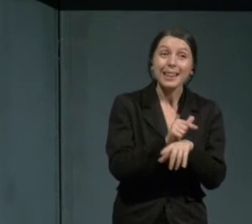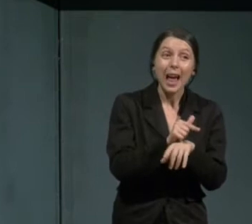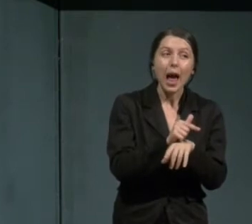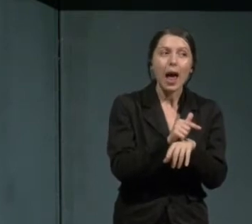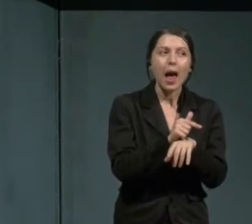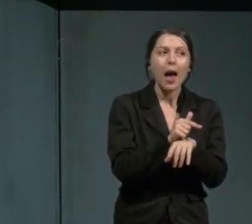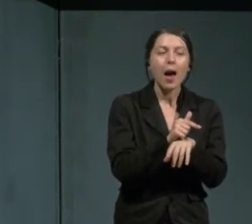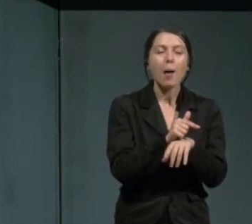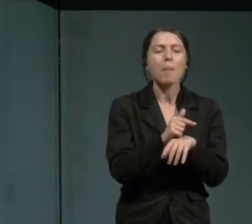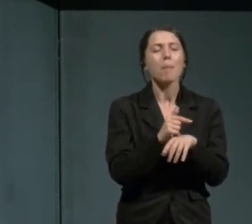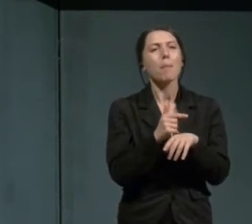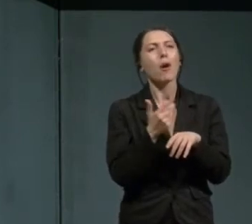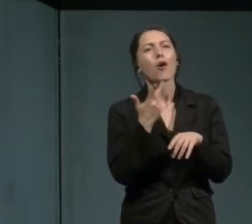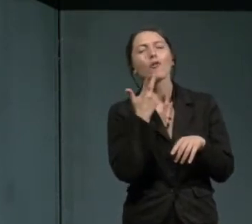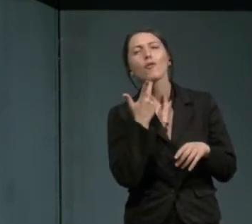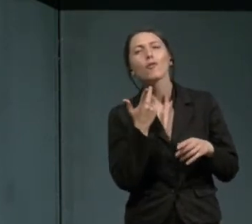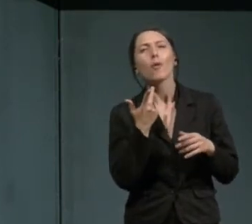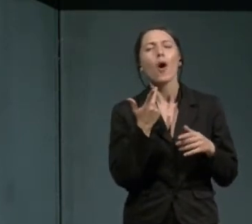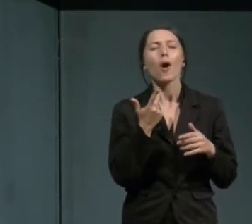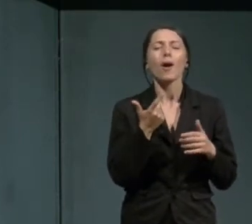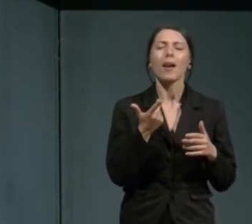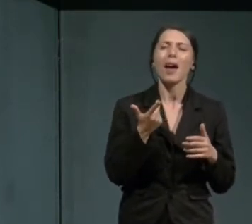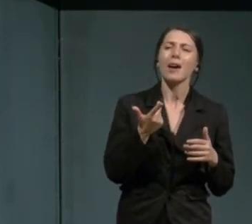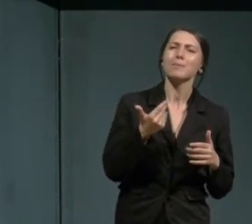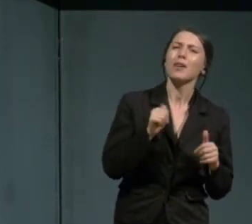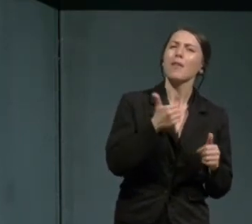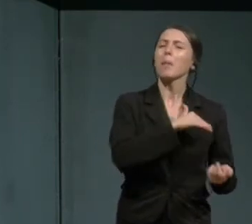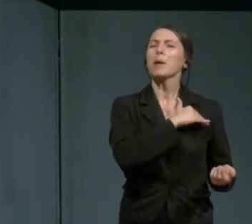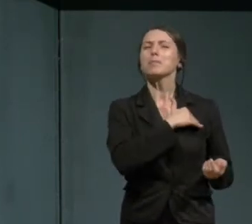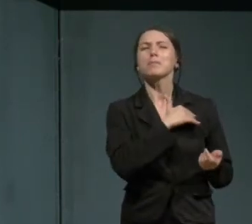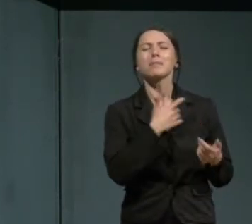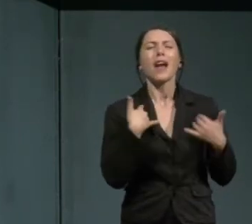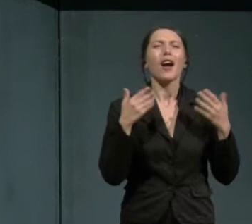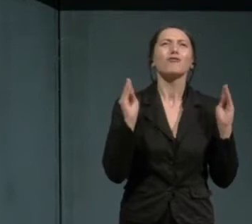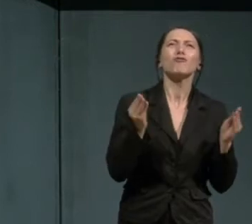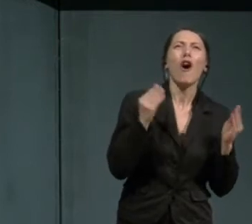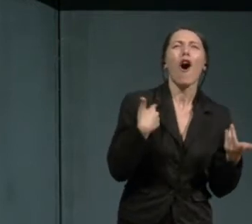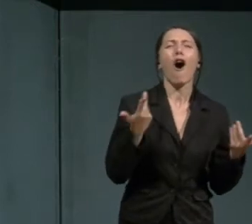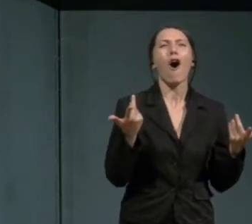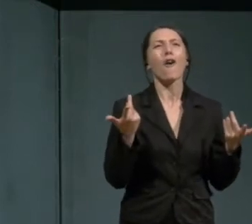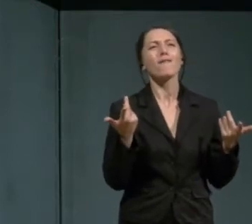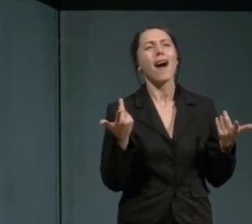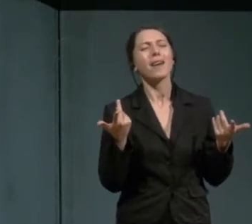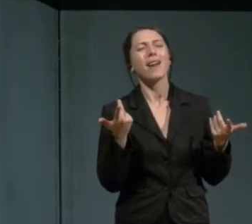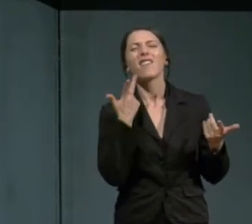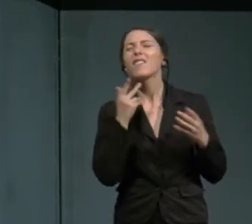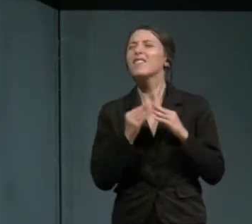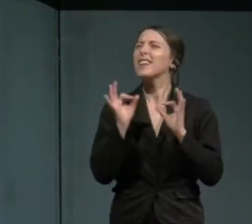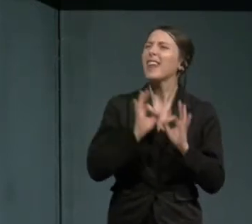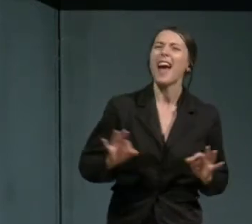fare nulla insieme essere sfaccendati nella loro gioventù nella loro